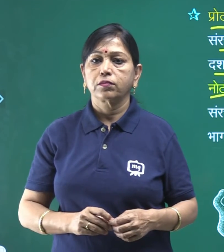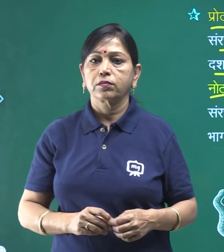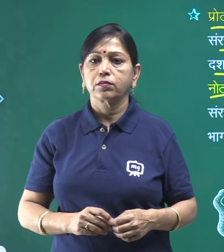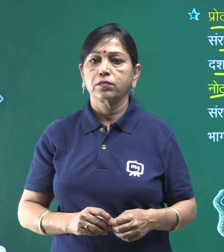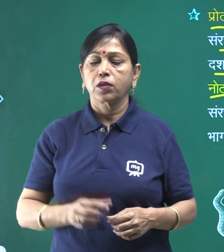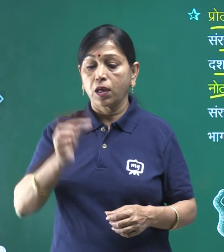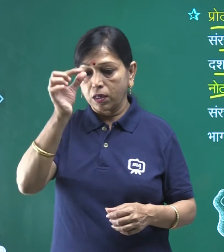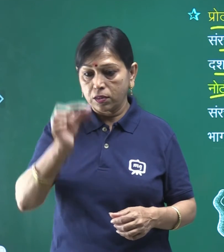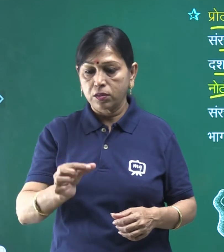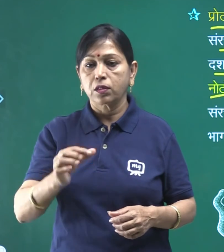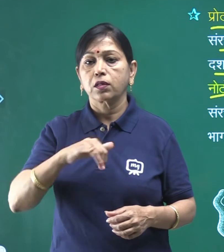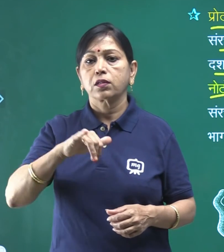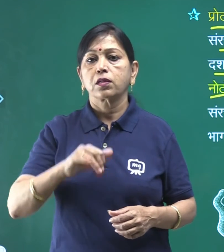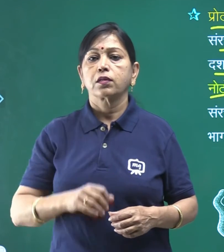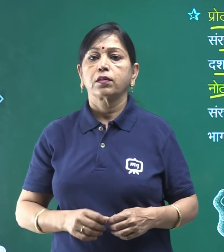छड़ की तरह